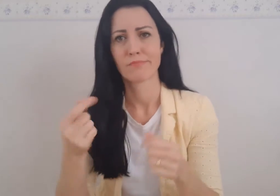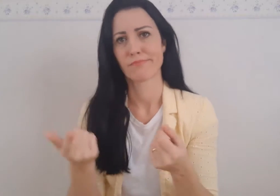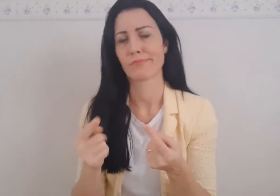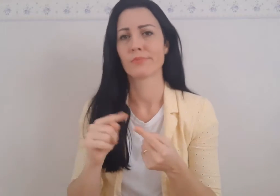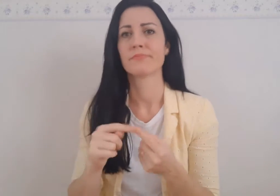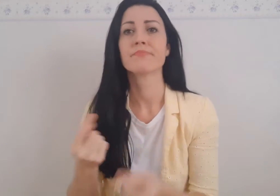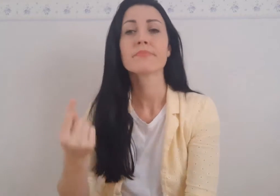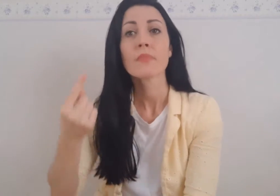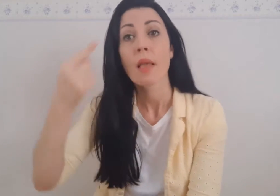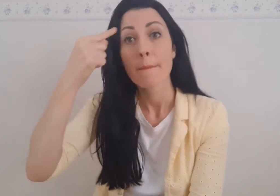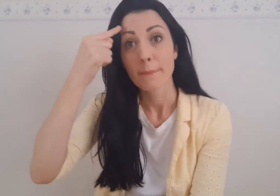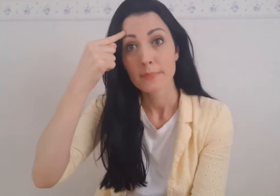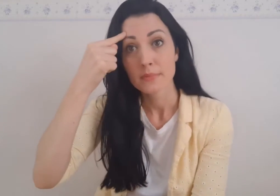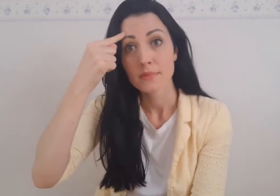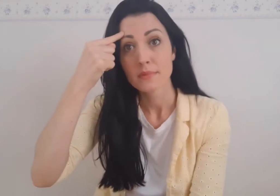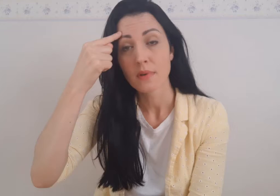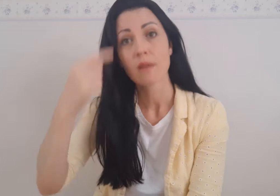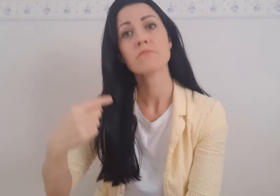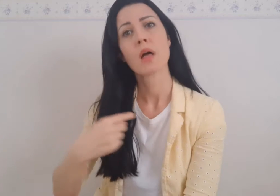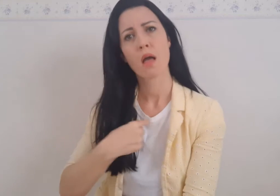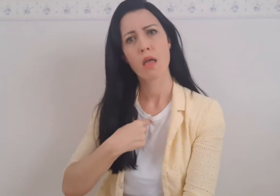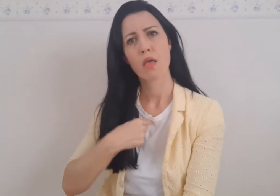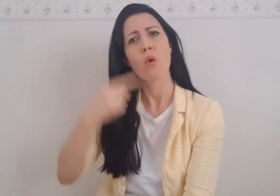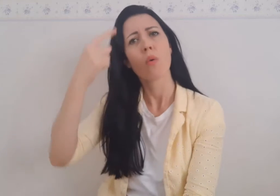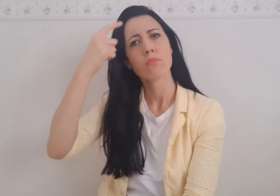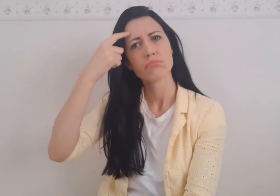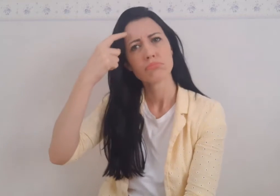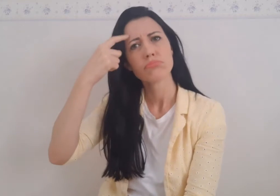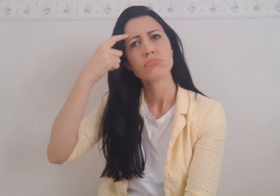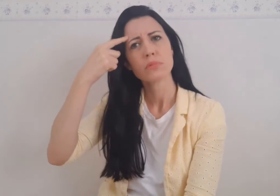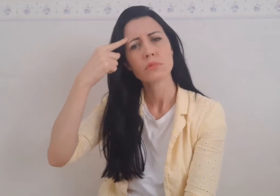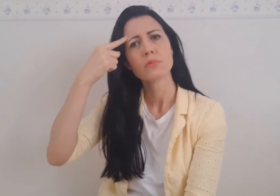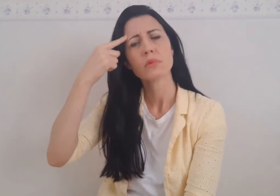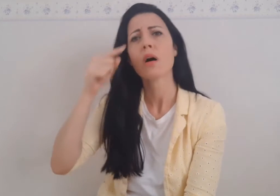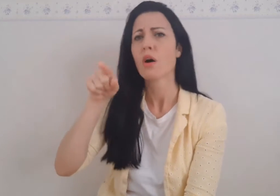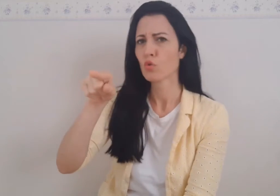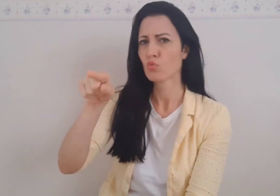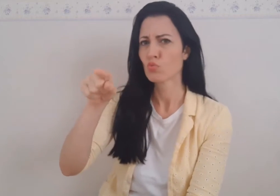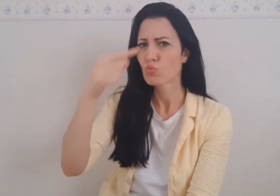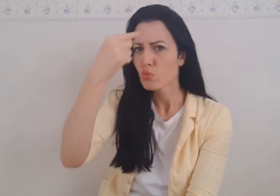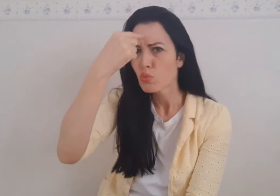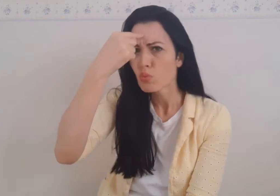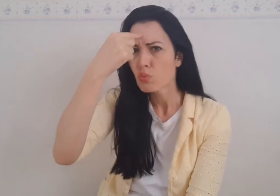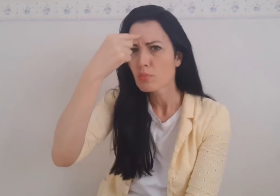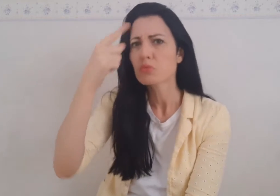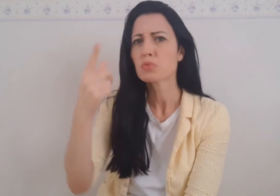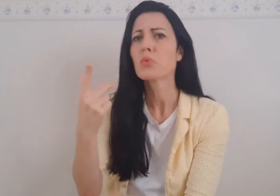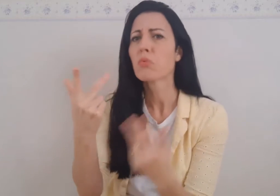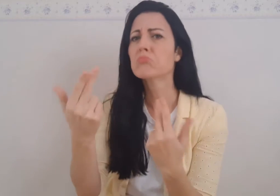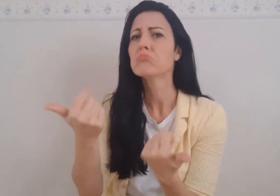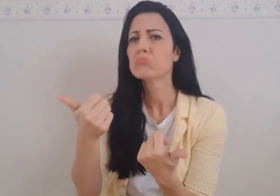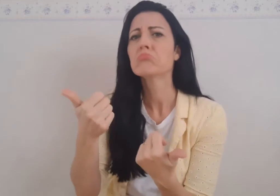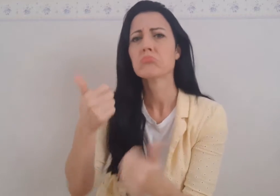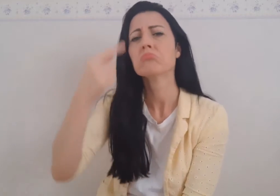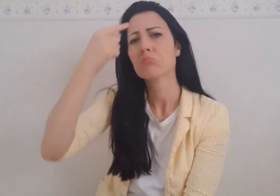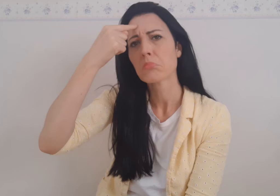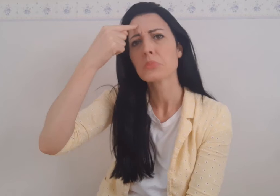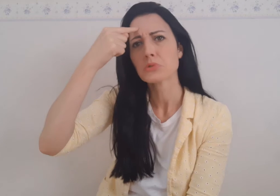exemplo dentro desse primeiro grupo é o verbo pensar. Eu penso. Você pensa? É